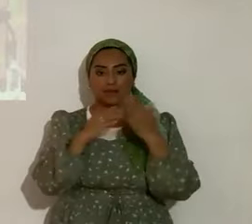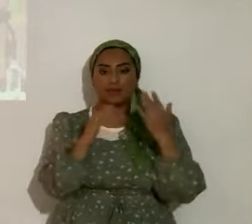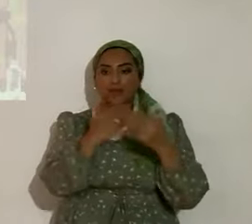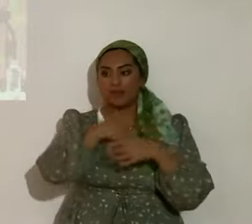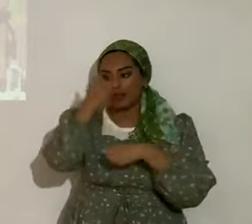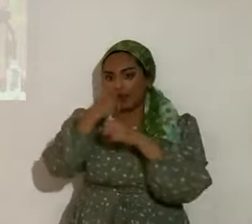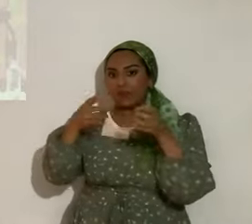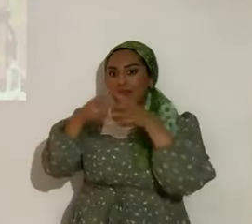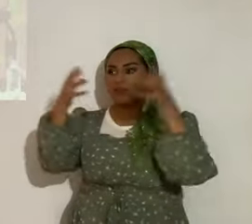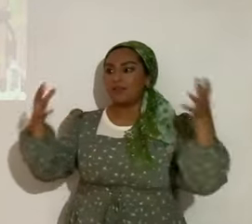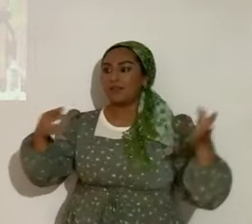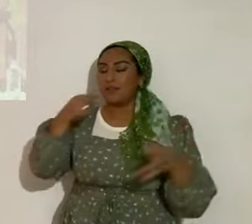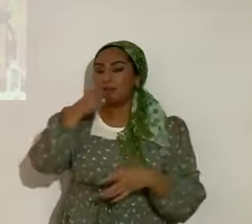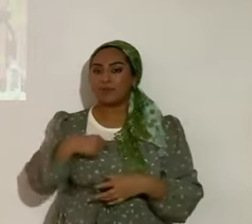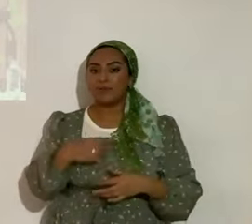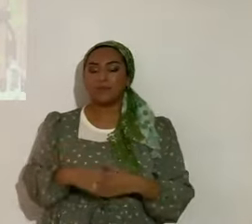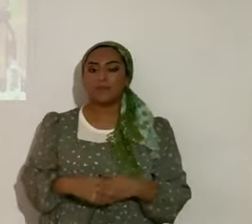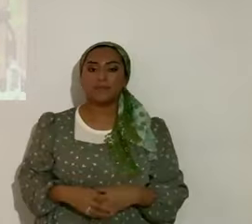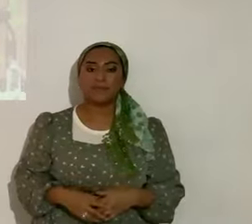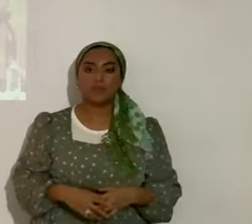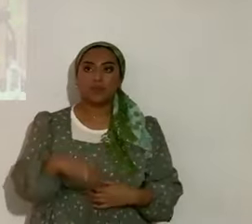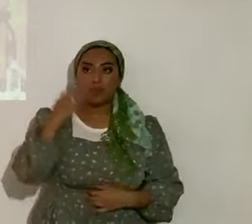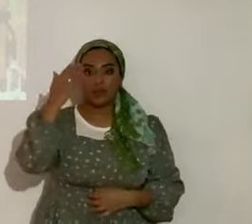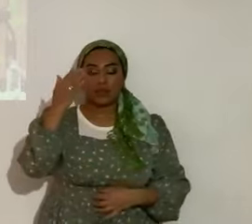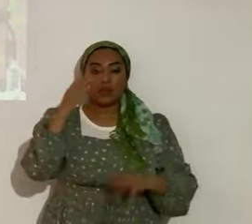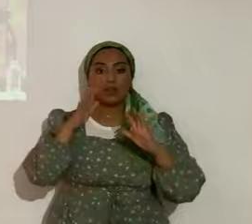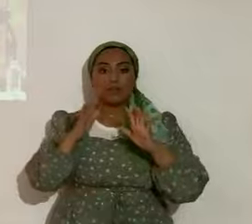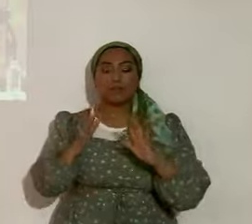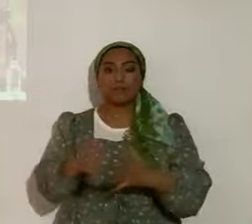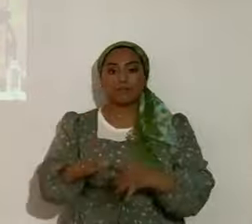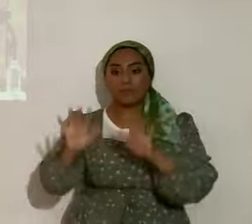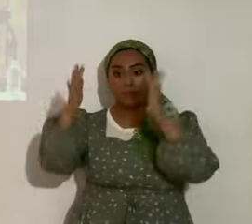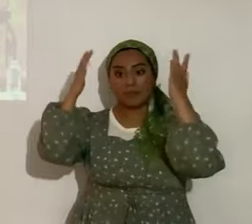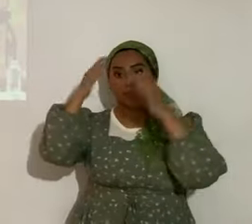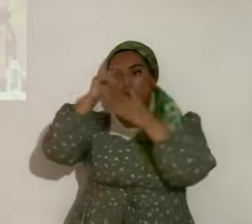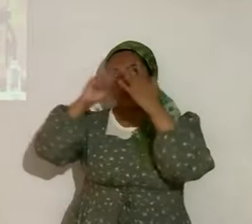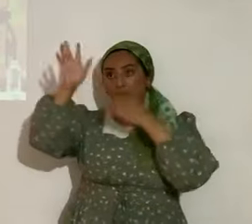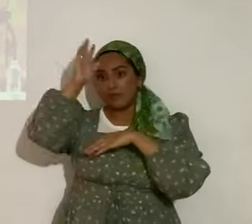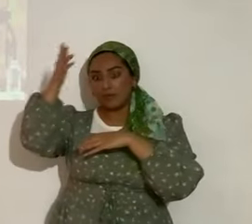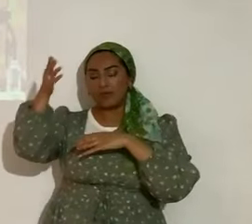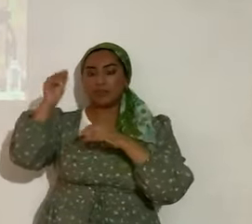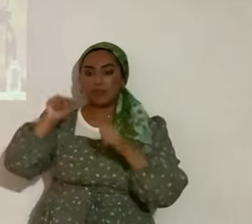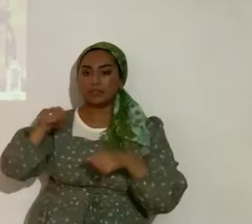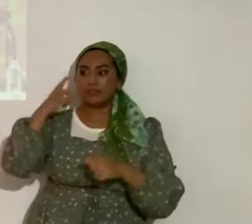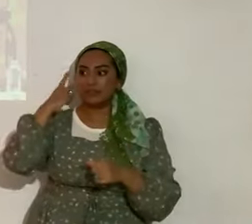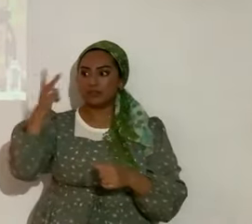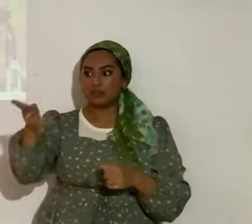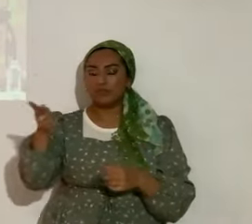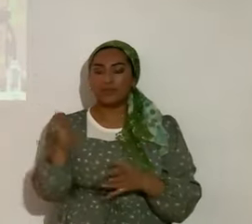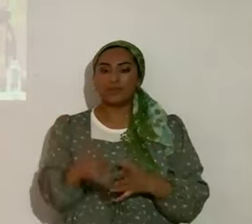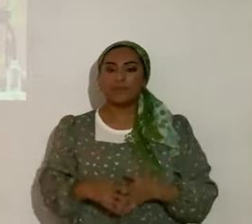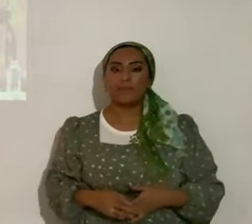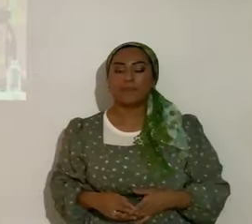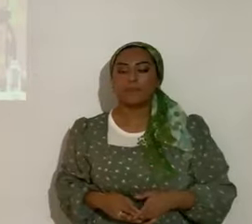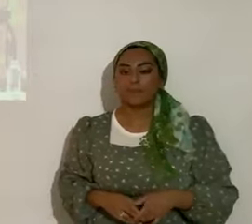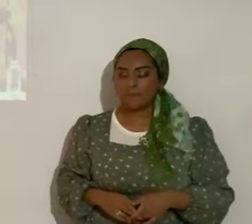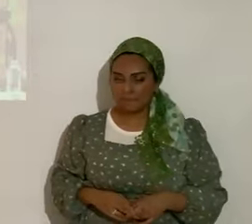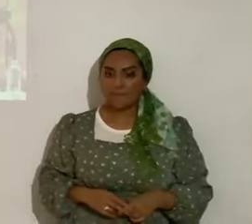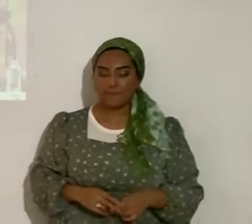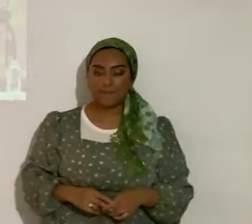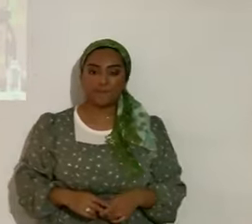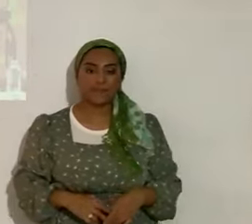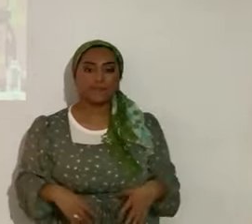muy delgaditos. Vean lo que hace el Eterno, porque así la gloria del Eterno se hace palpable. ¿Sí me viene a